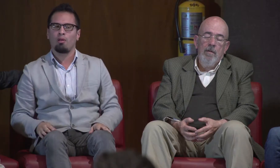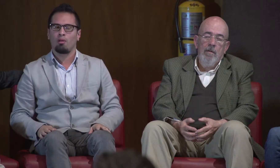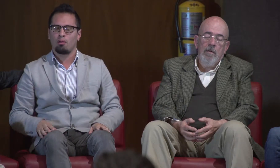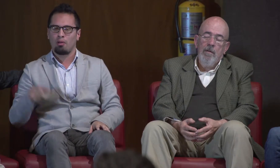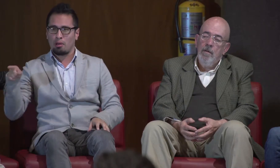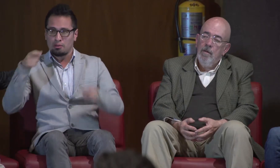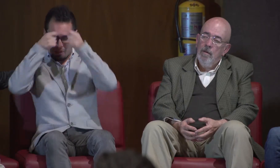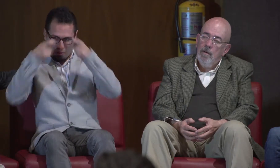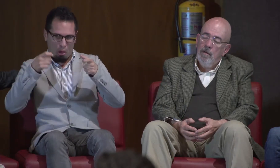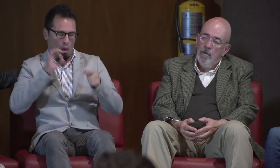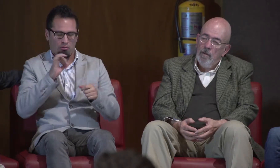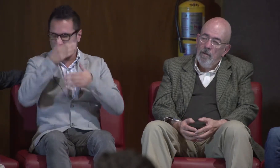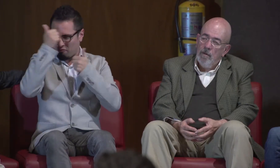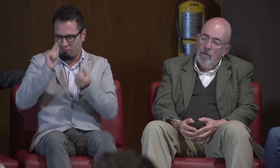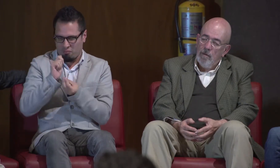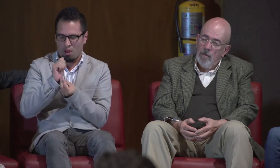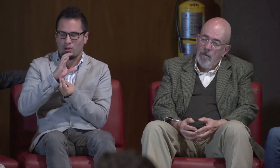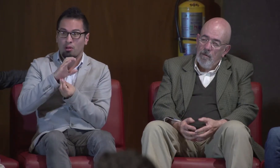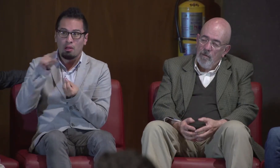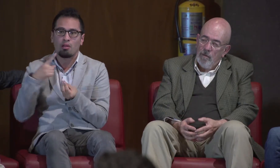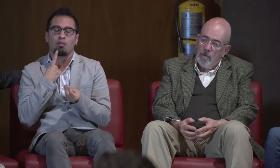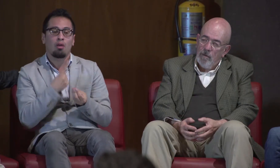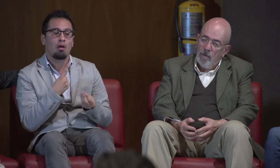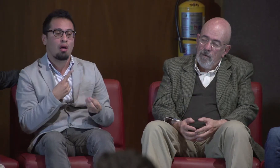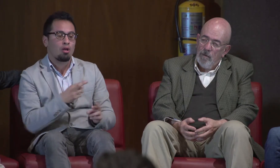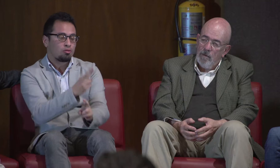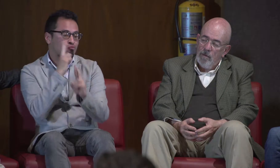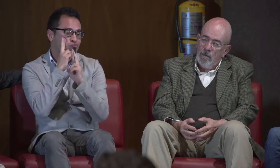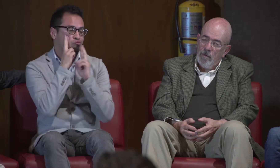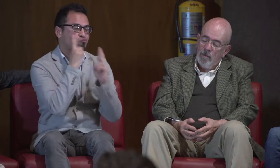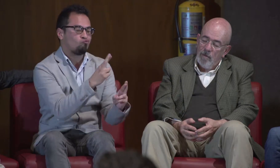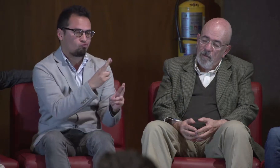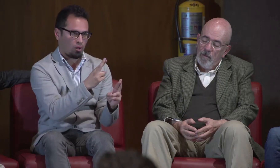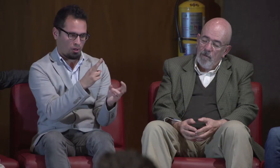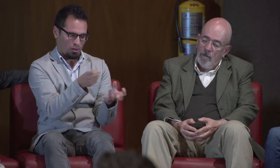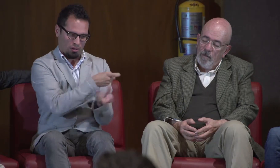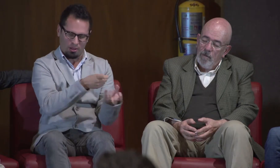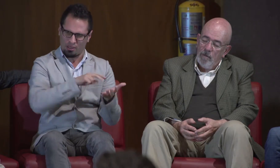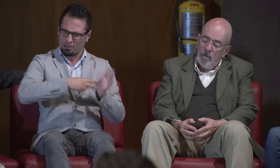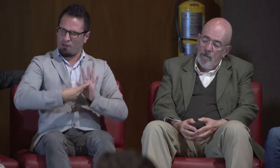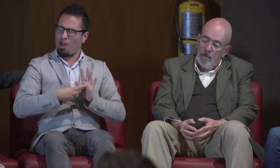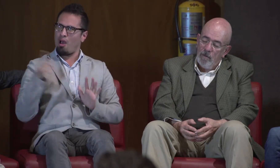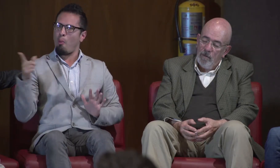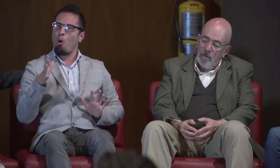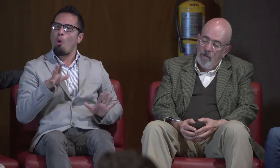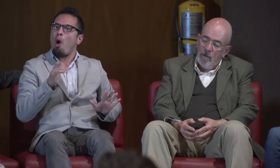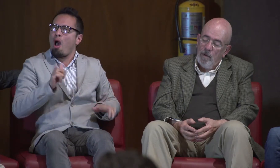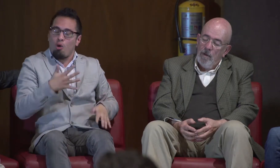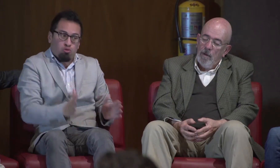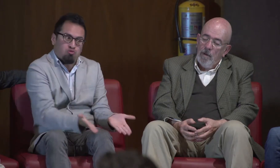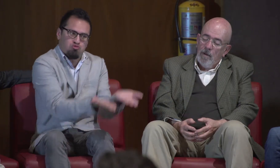aceptar la responsabilidad o lo que estaba ocurriendo. Y con respecto al grupo que está al margen de la ley, las